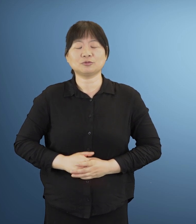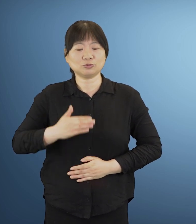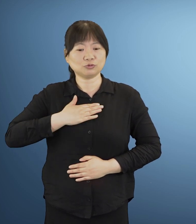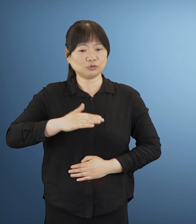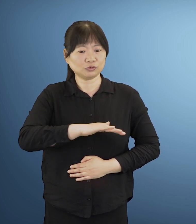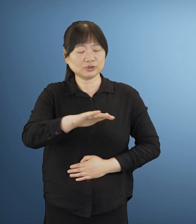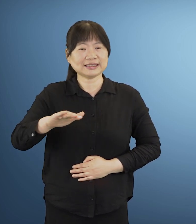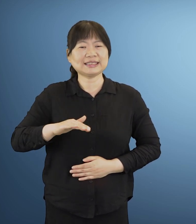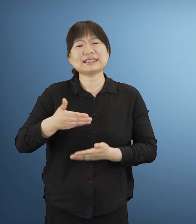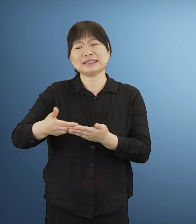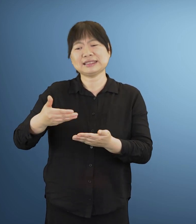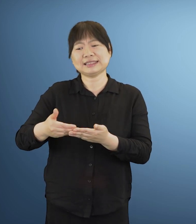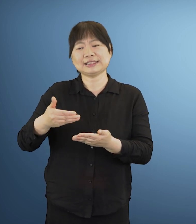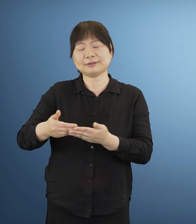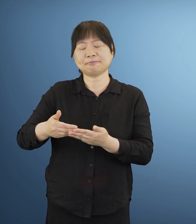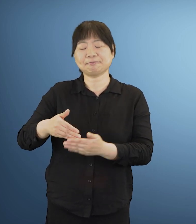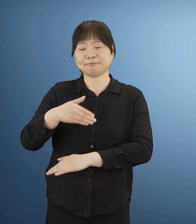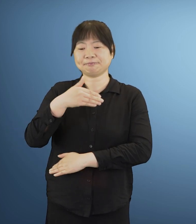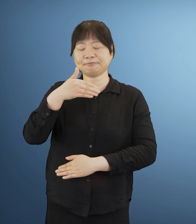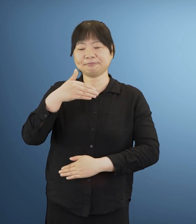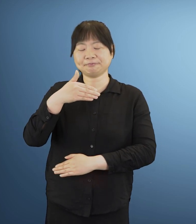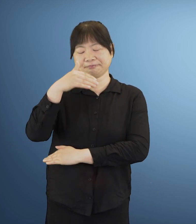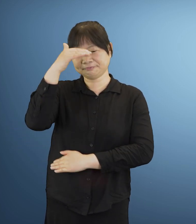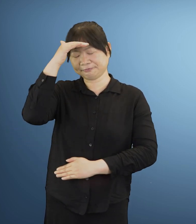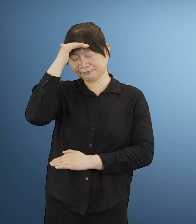우리가 이렇게 그림을 봐도